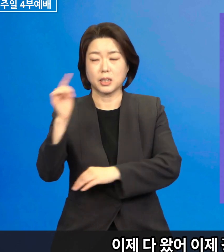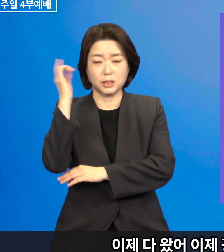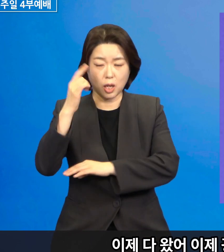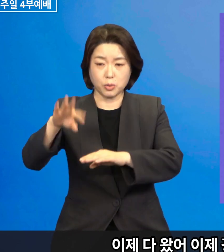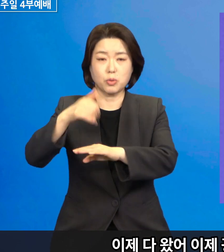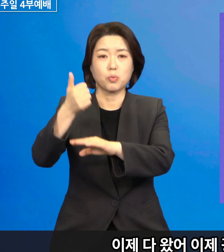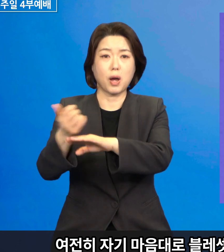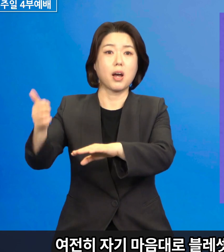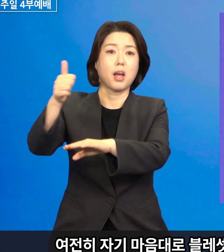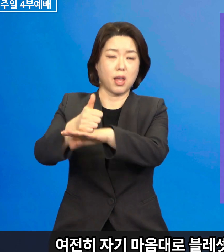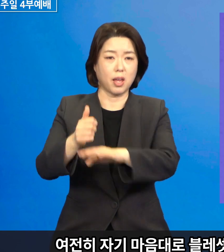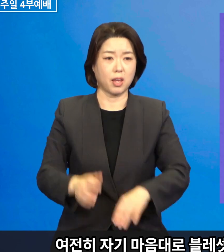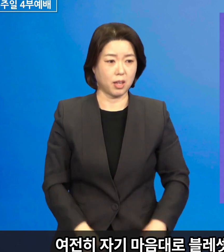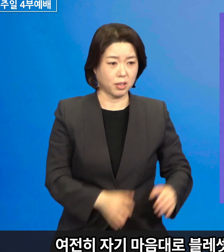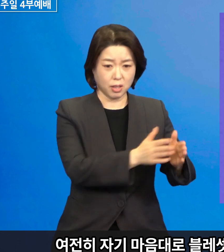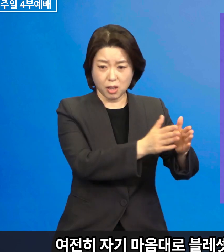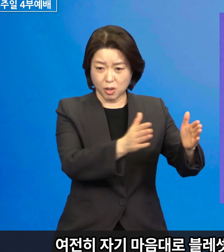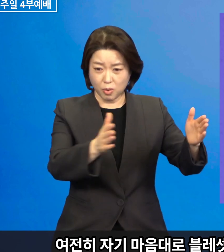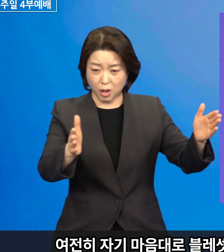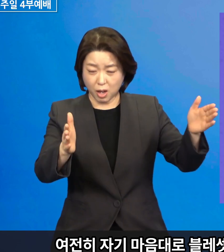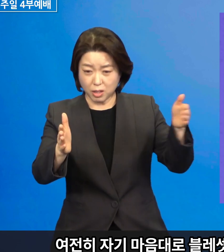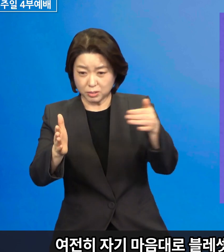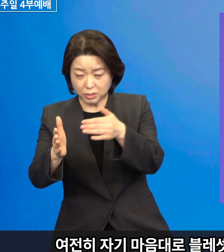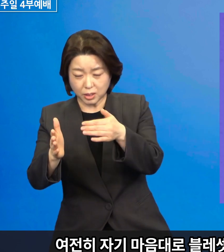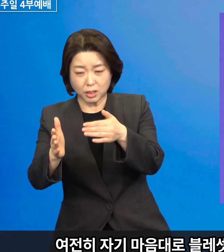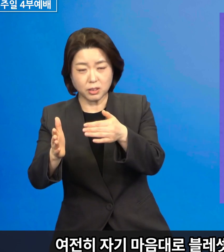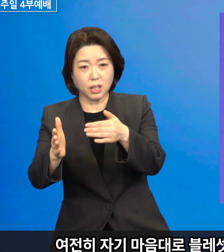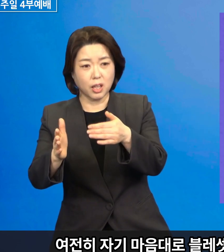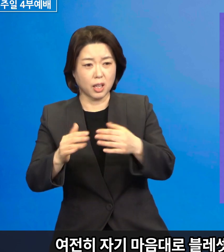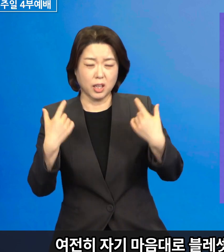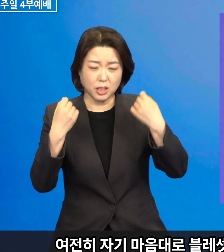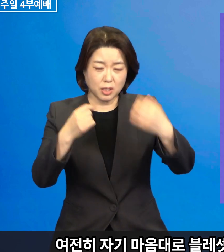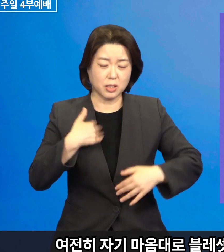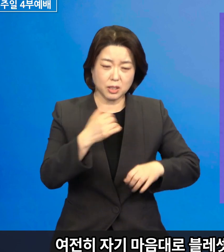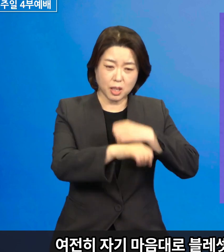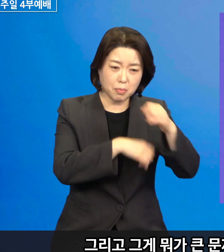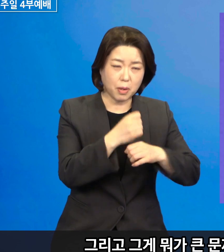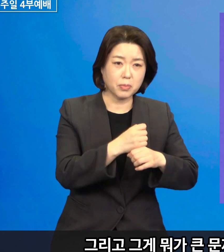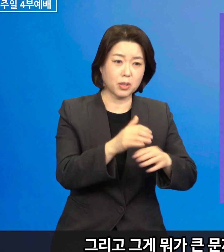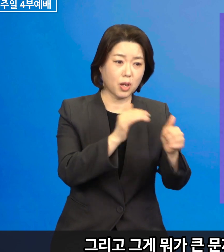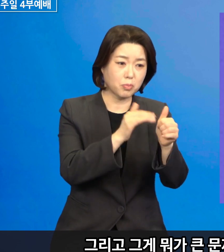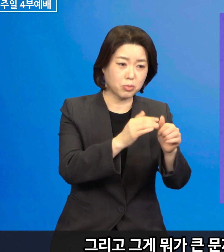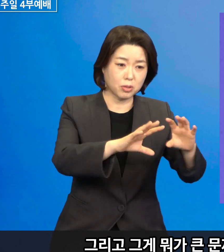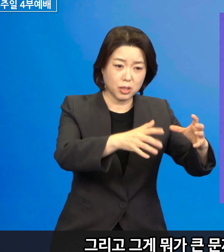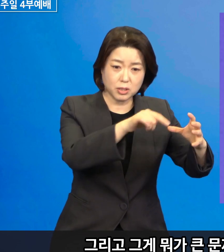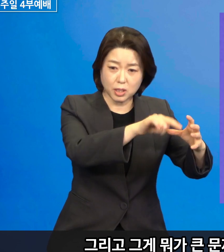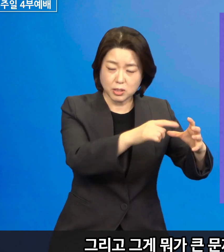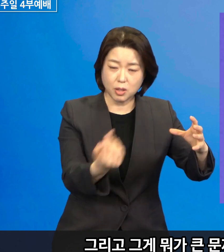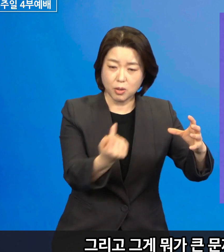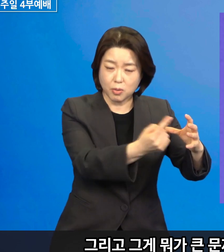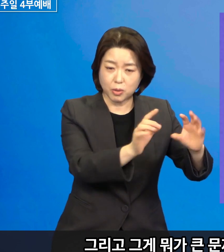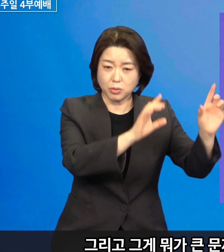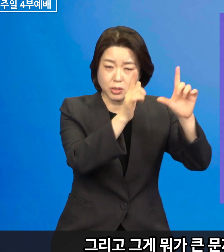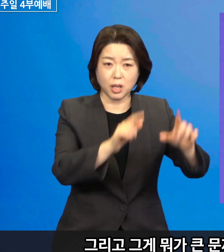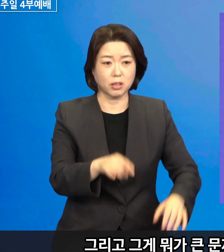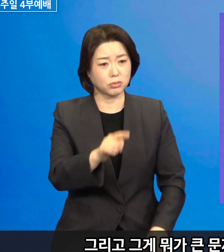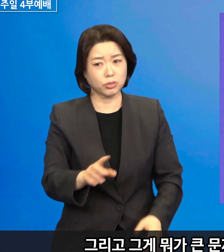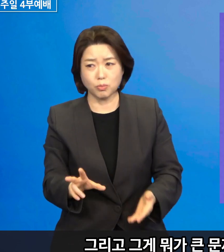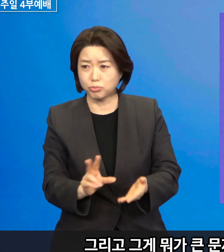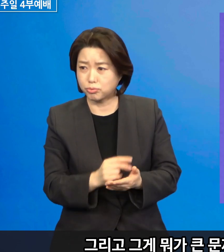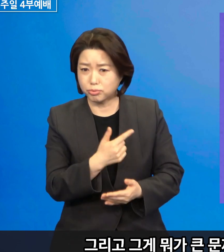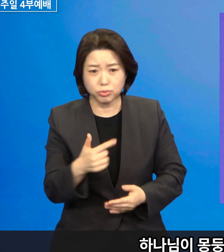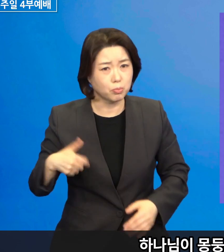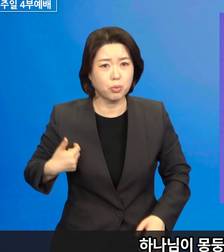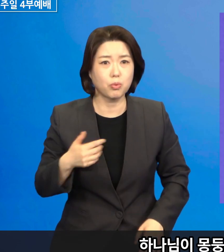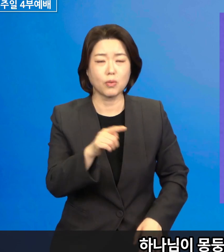다 지났는데 여전히 자기 마음대로 블레셋 망명해서 살고 있는 이 다윗, 그리고 그게 뭐가 큰 문제인지 잘 모르는